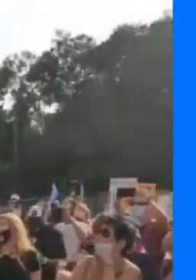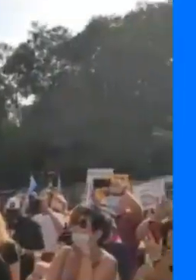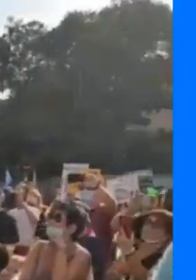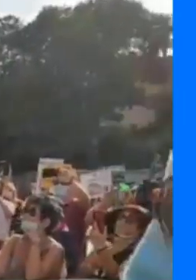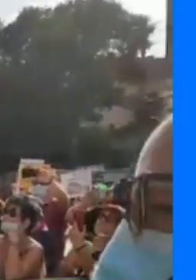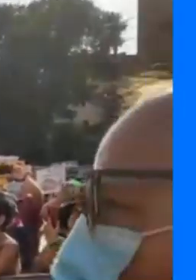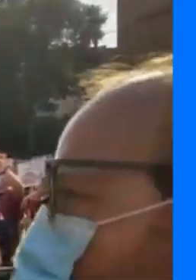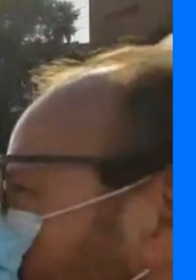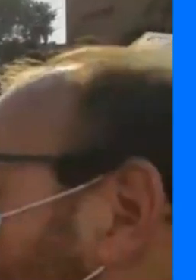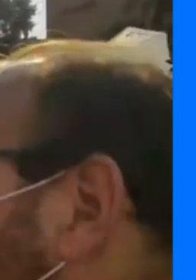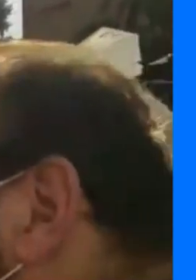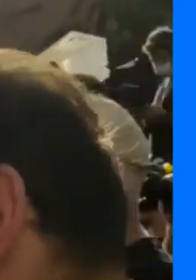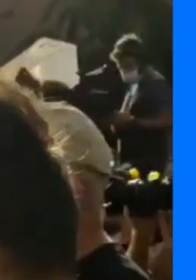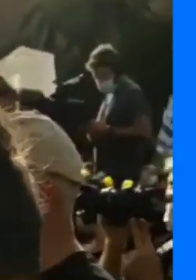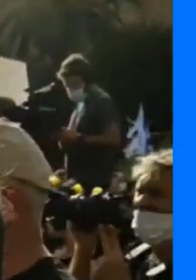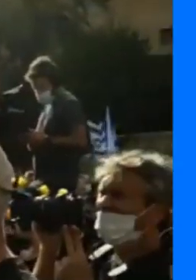אליהם מבט ולומר,